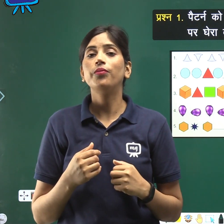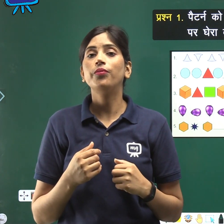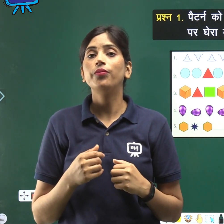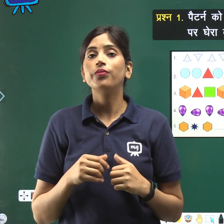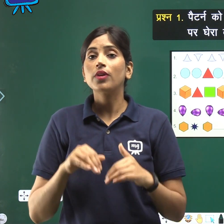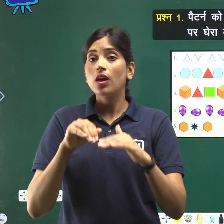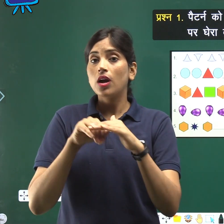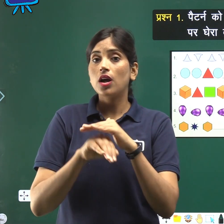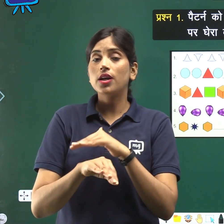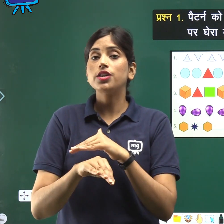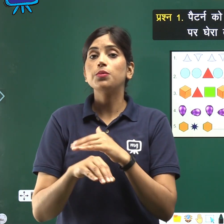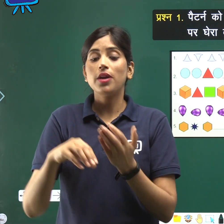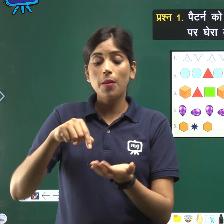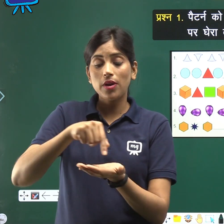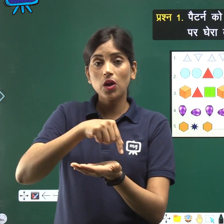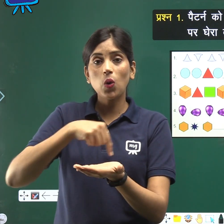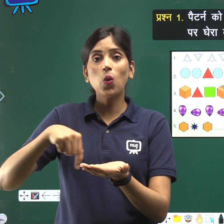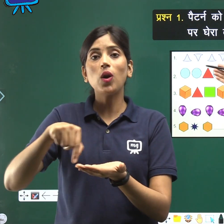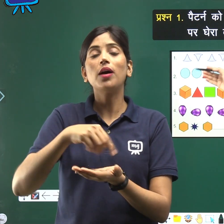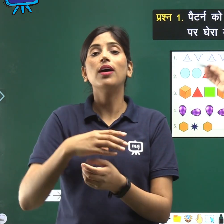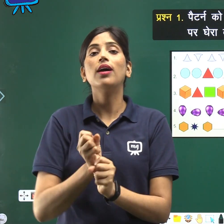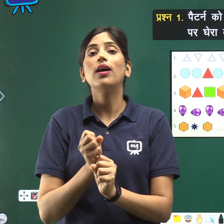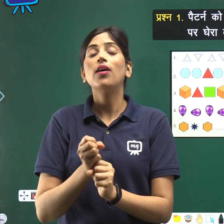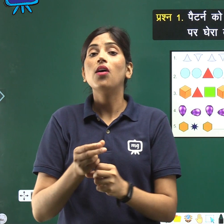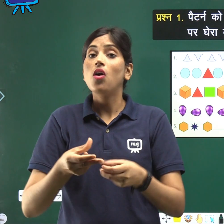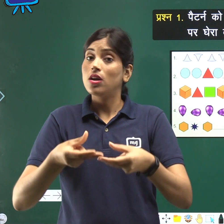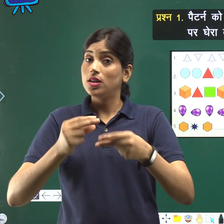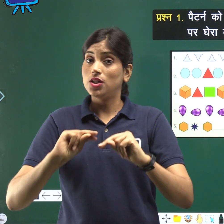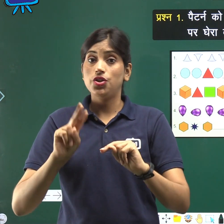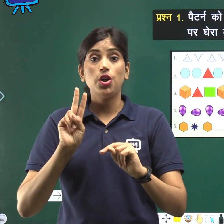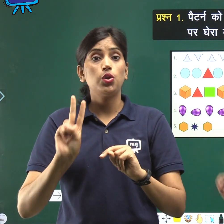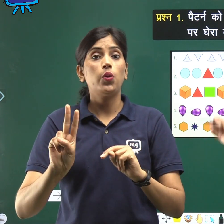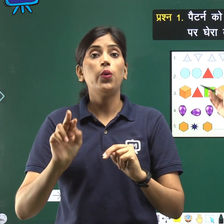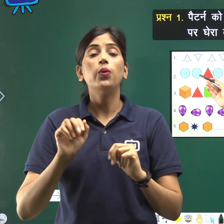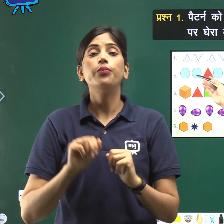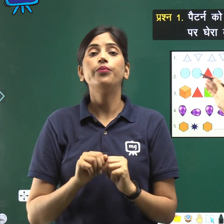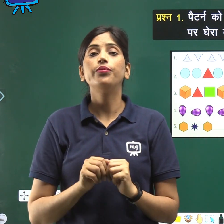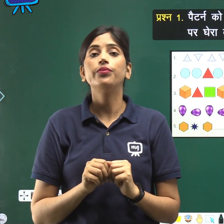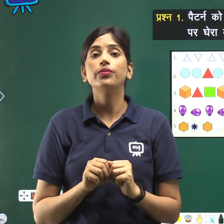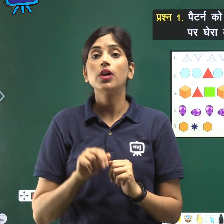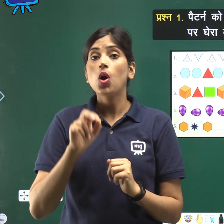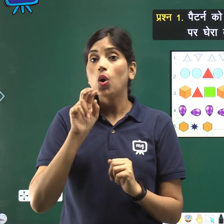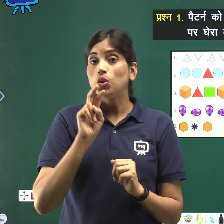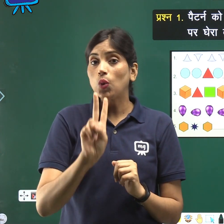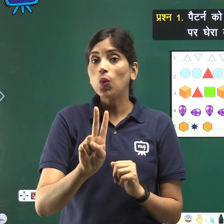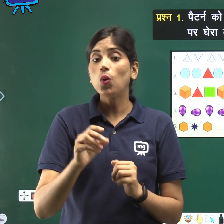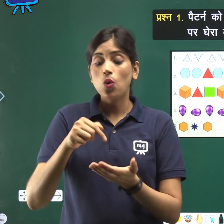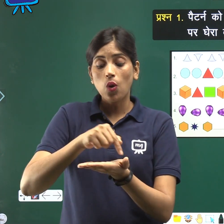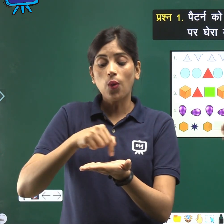इसमें ये गोला बनाया। फिर नीचे 2, 2 गोले,